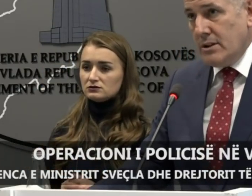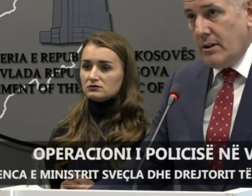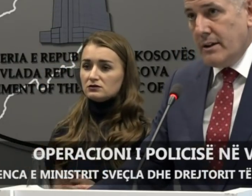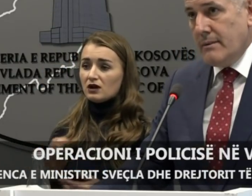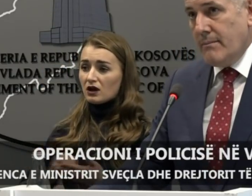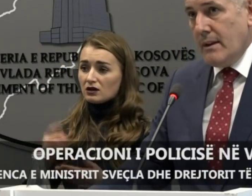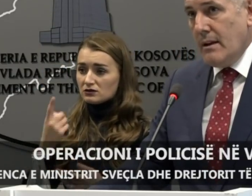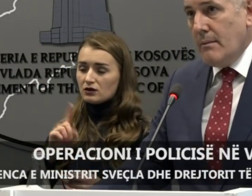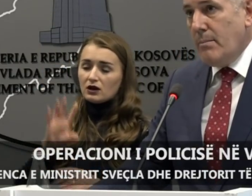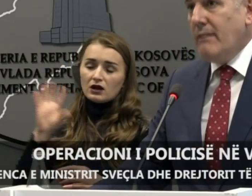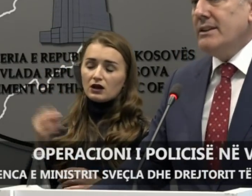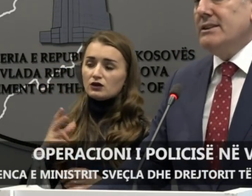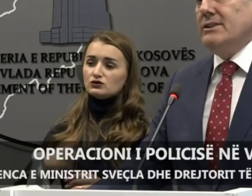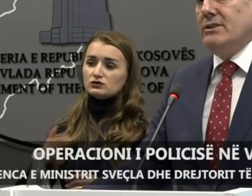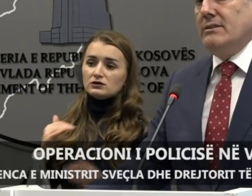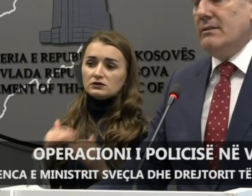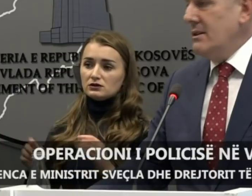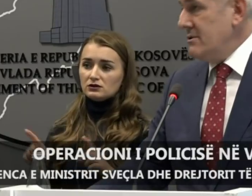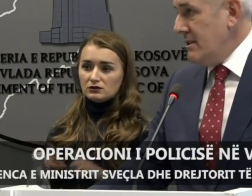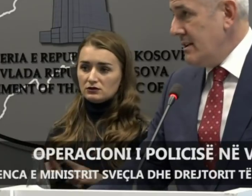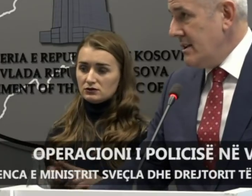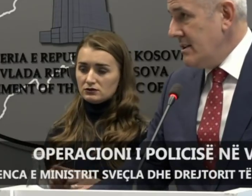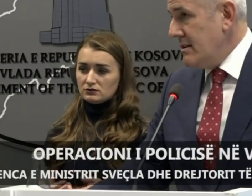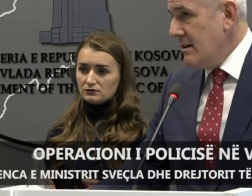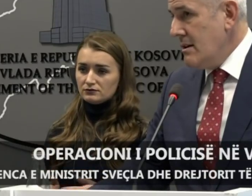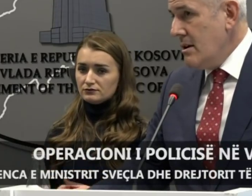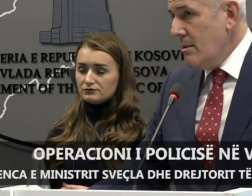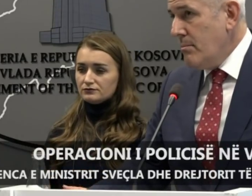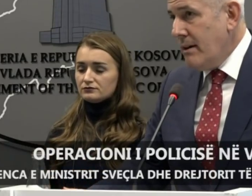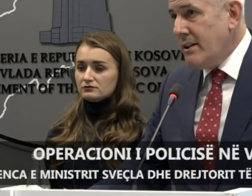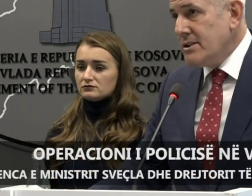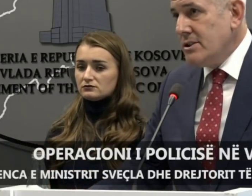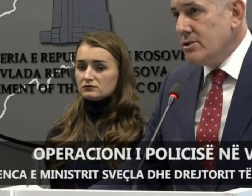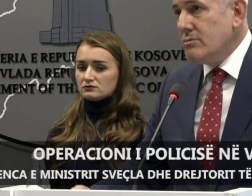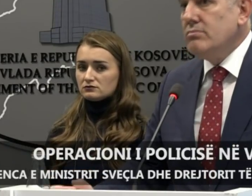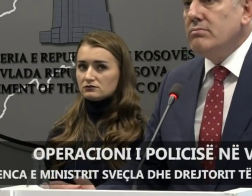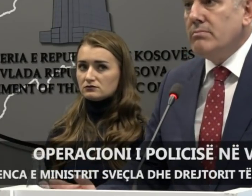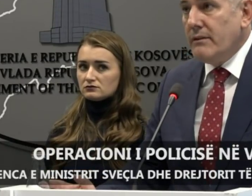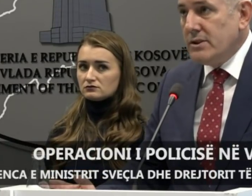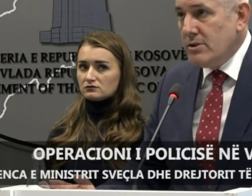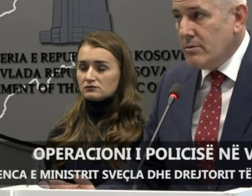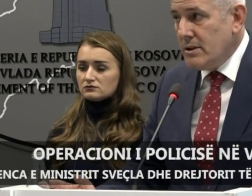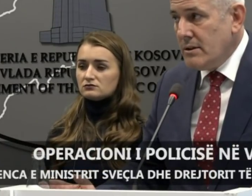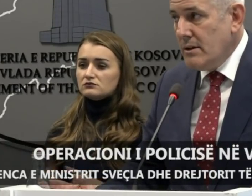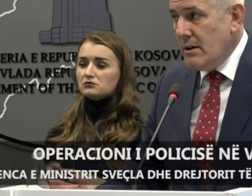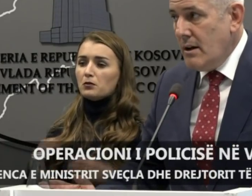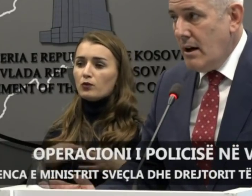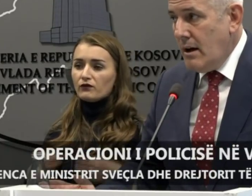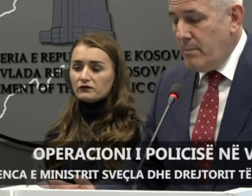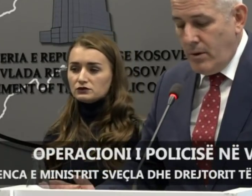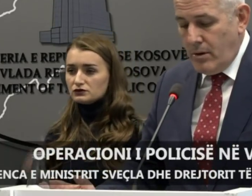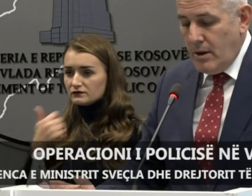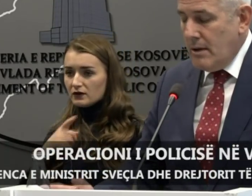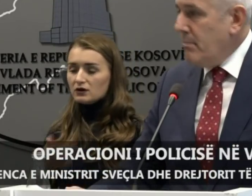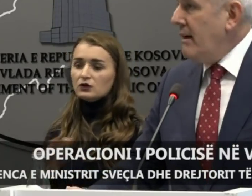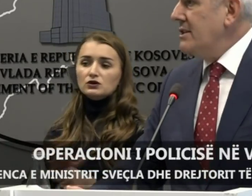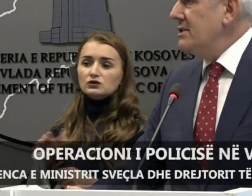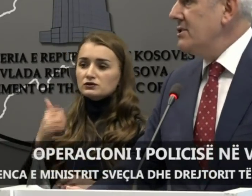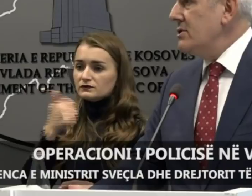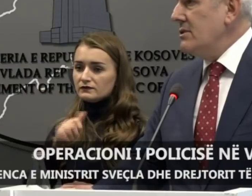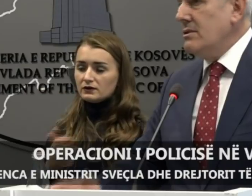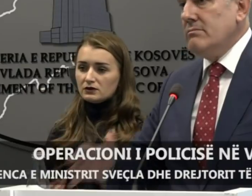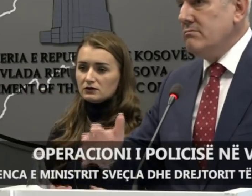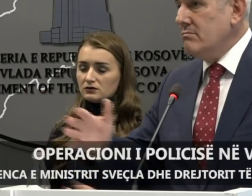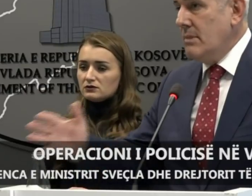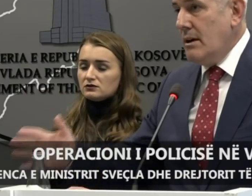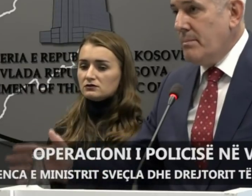secilin qytetar, pavarësisht nacionalitetit, pavarësisht profesionit, apo